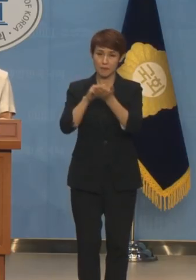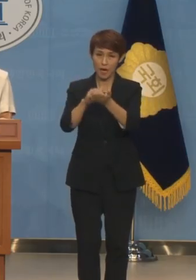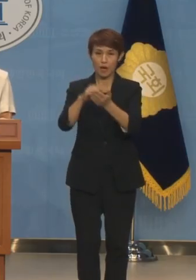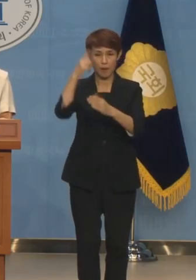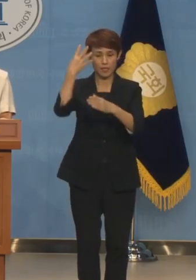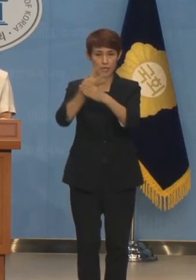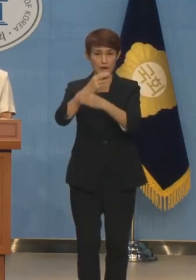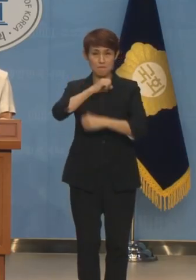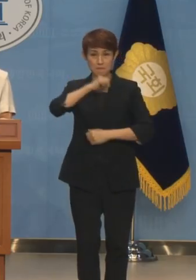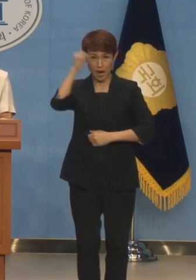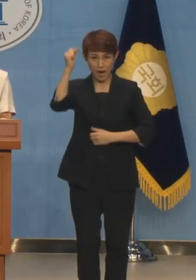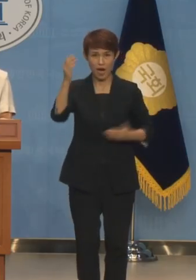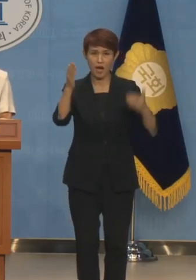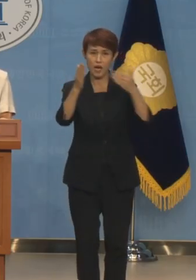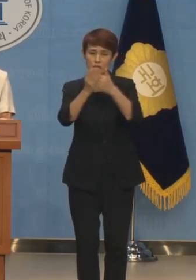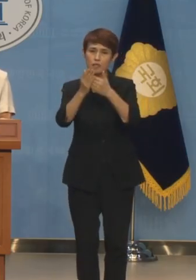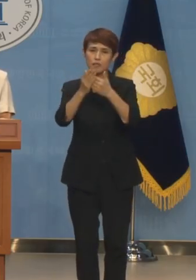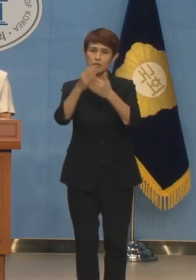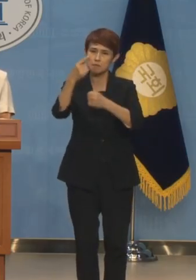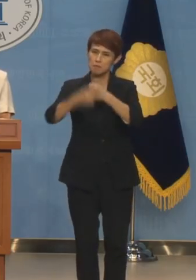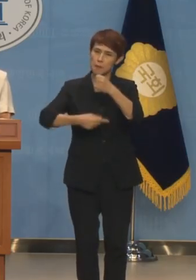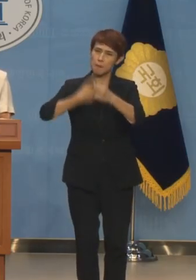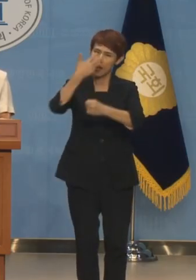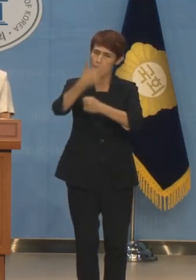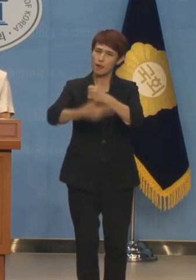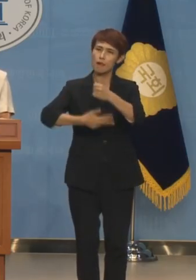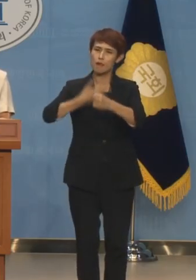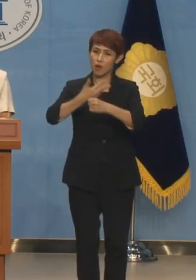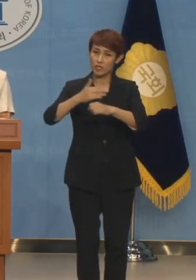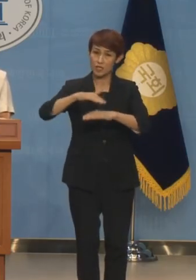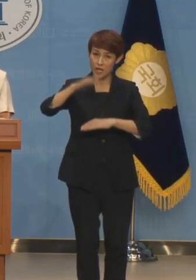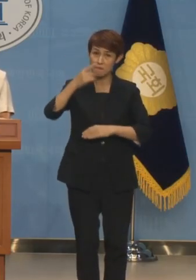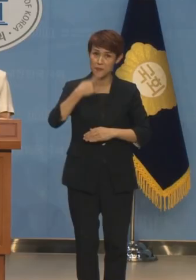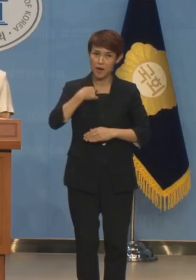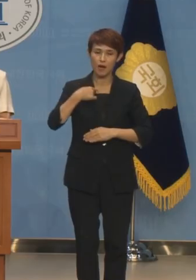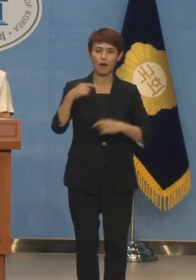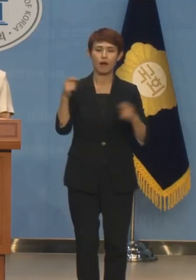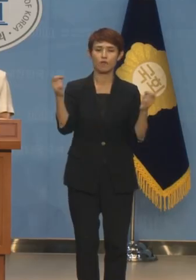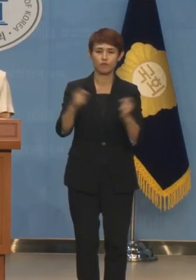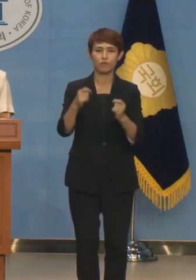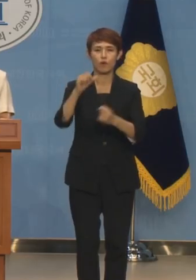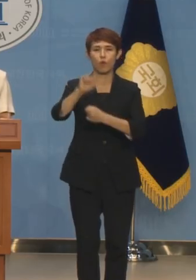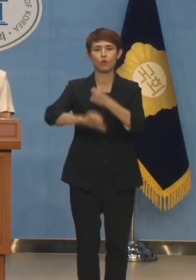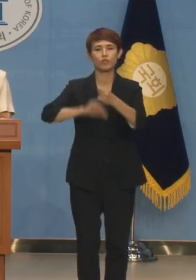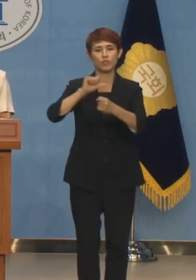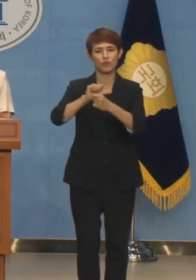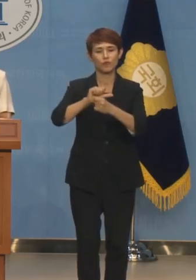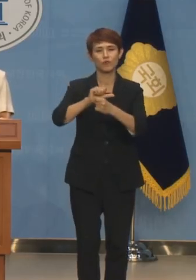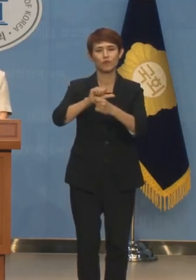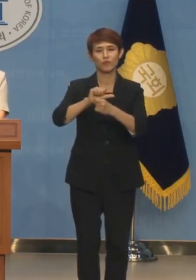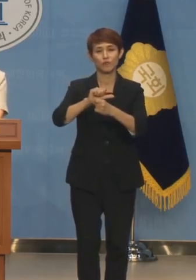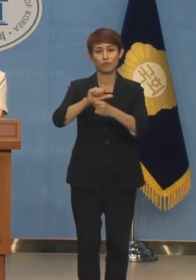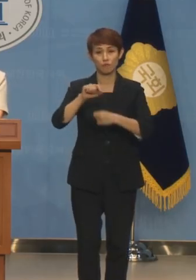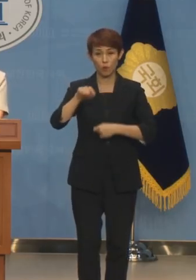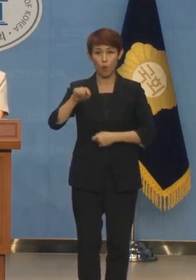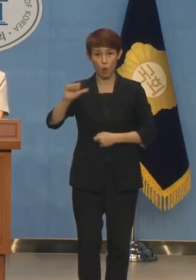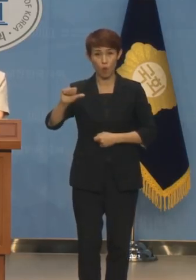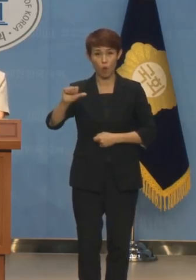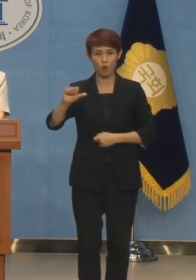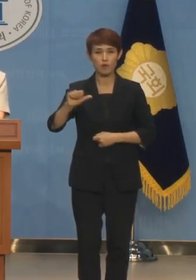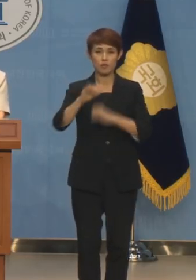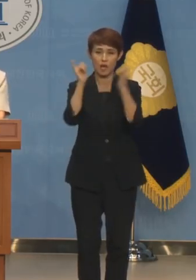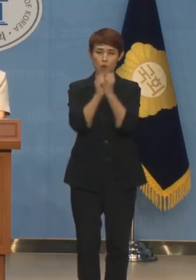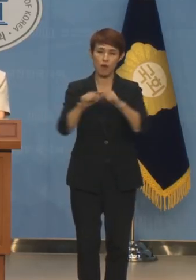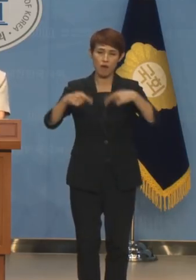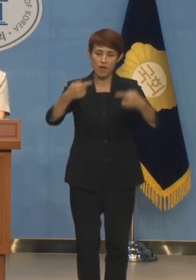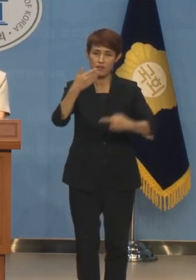박사학위를 취득하기까지 걸리는 시간을 기존 8년 이상에서 5.5년까지 줄이면 그만큼 사회 진출 시기가